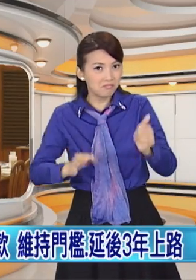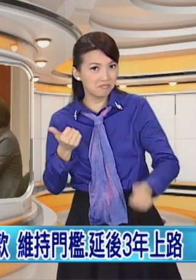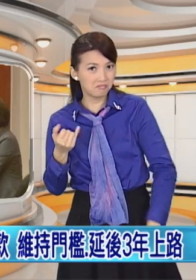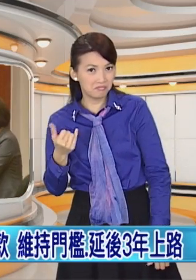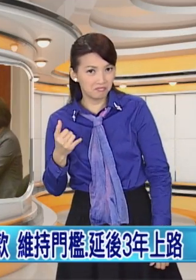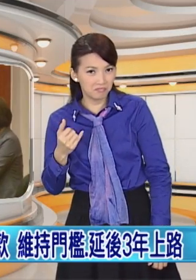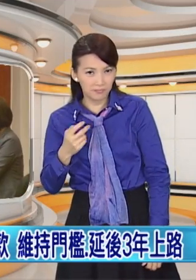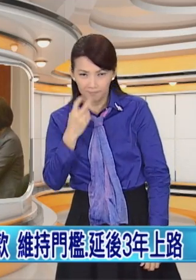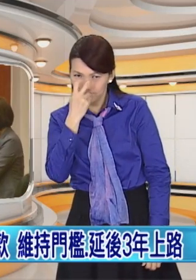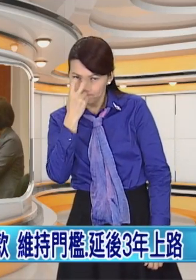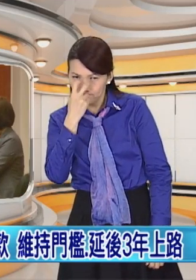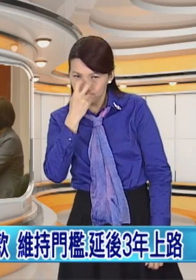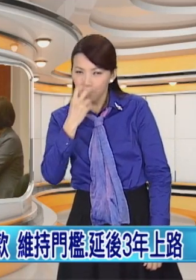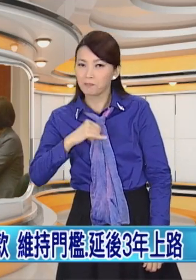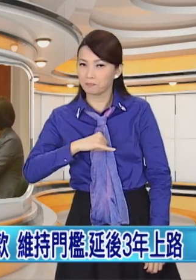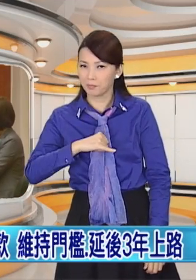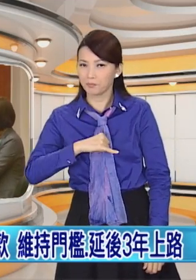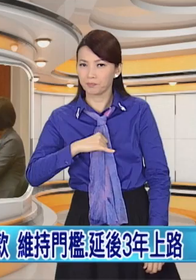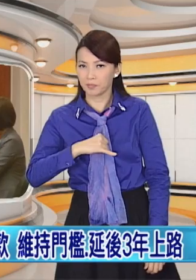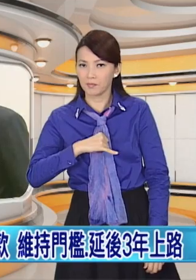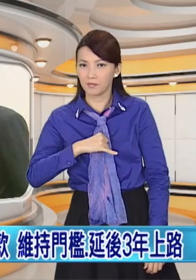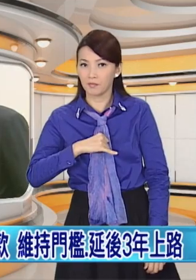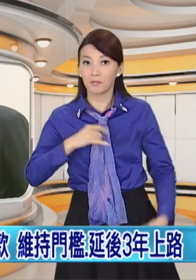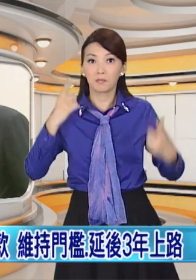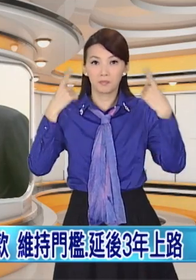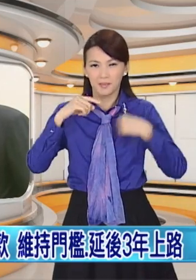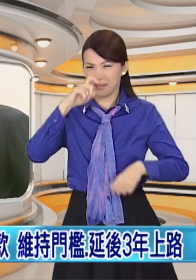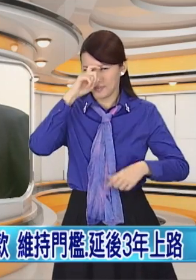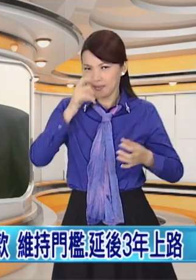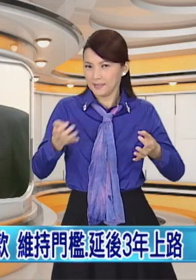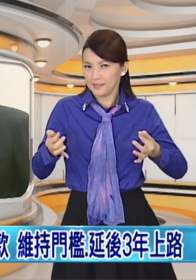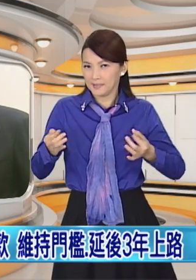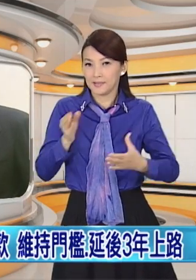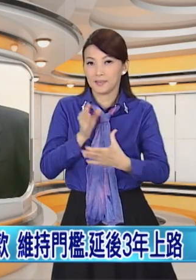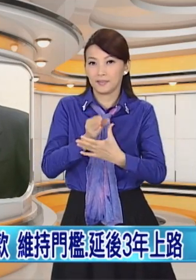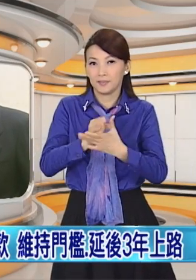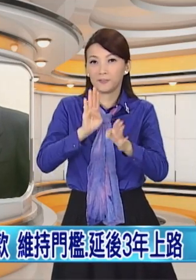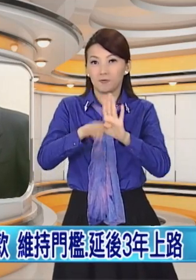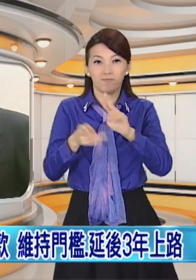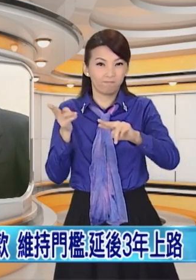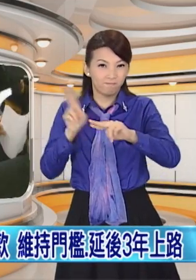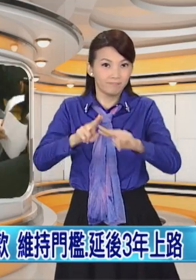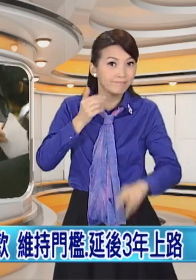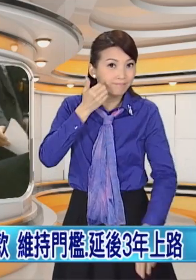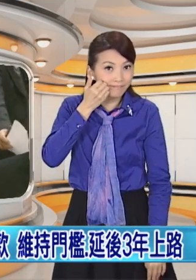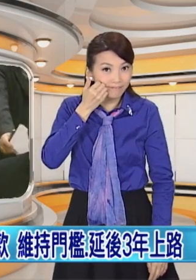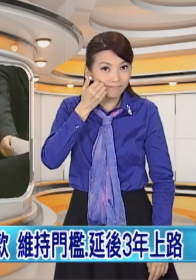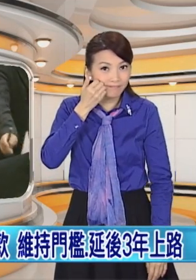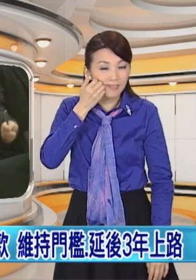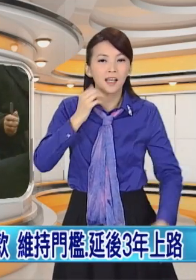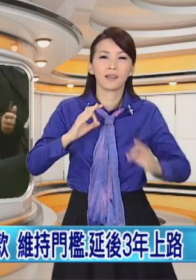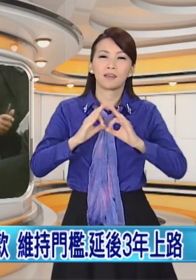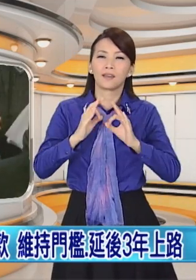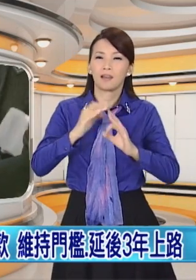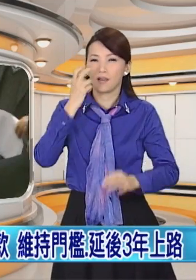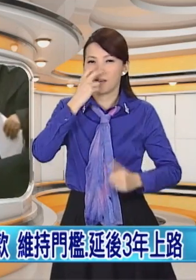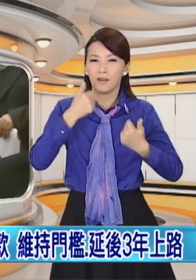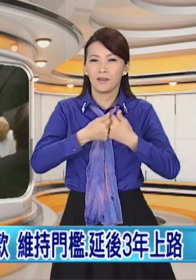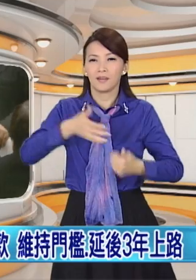响，而赞成废除大户条款的金管会主委曾明宗则是说，这个结果